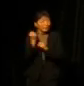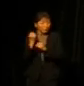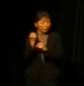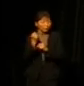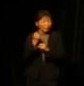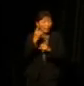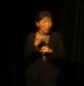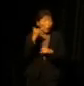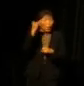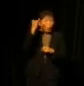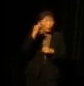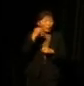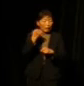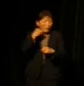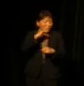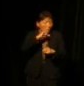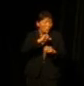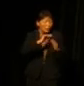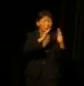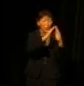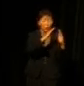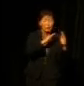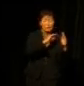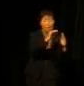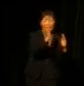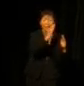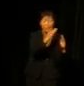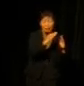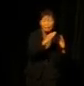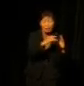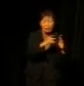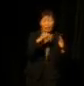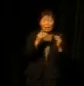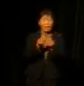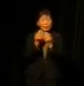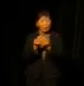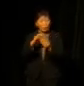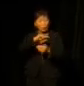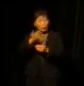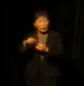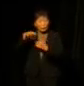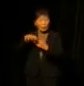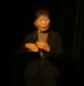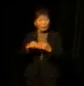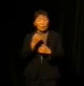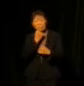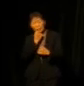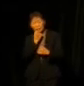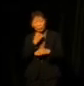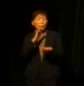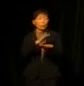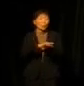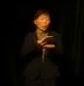親だったらね、あの、無理して帰宅しないで、勤務場所に留まるとかね、そういったことをね、最近そういうふうな流れに変わってきてます。それは後